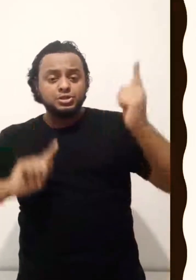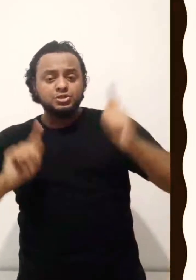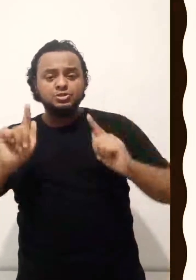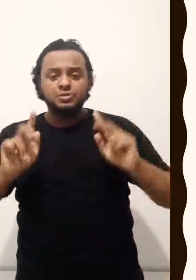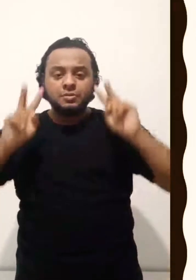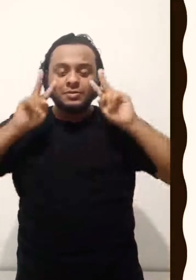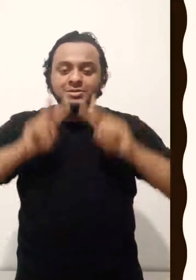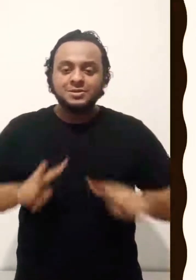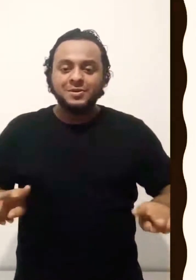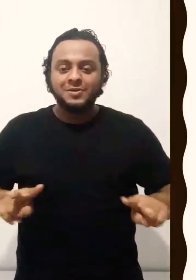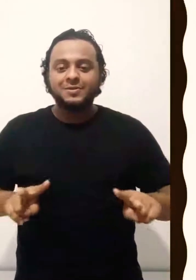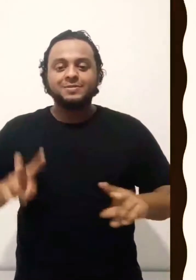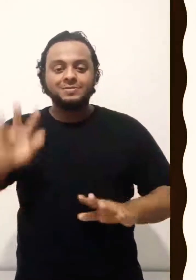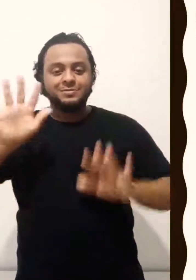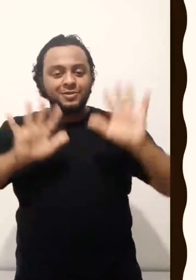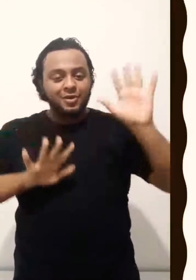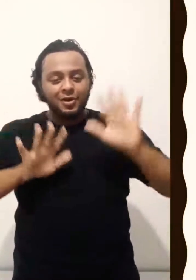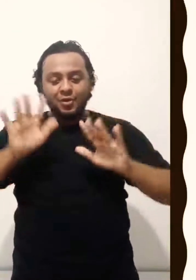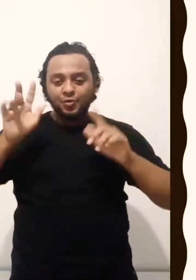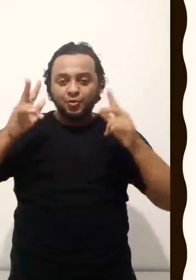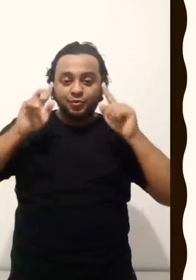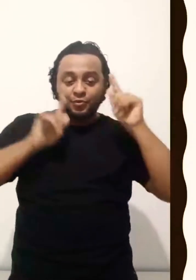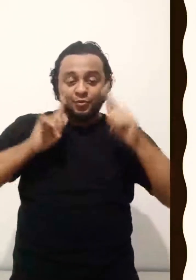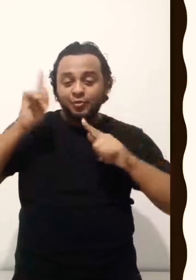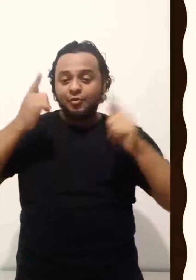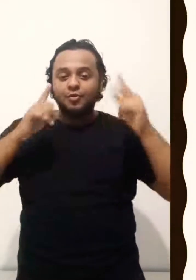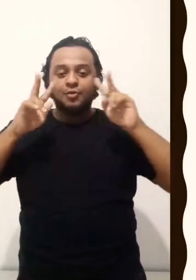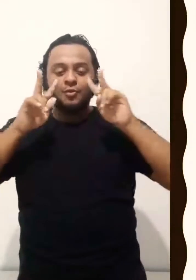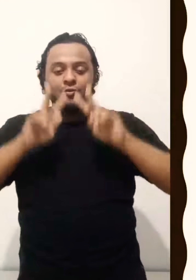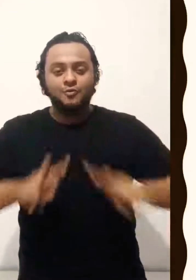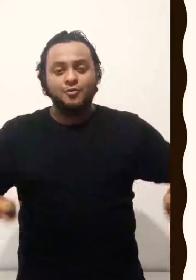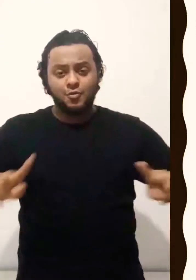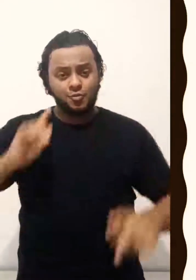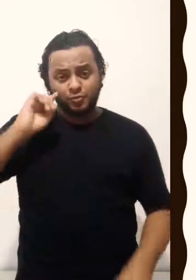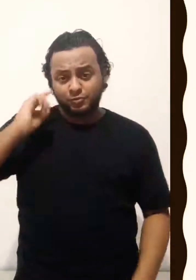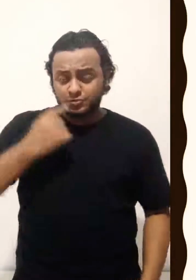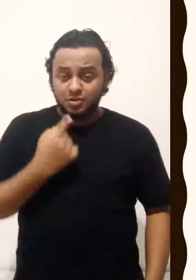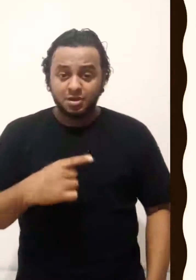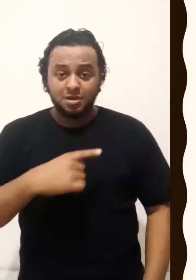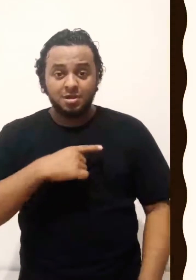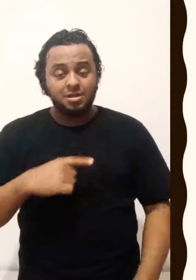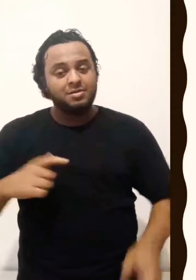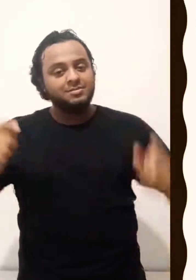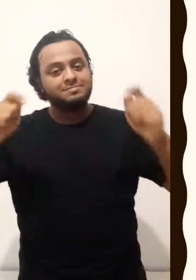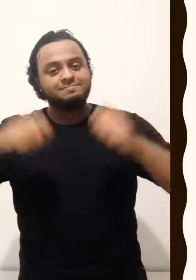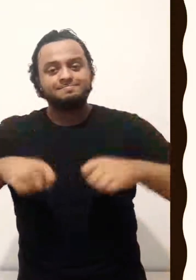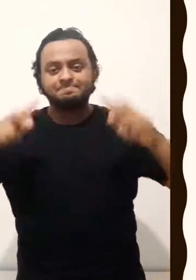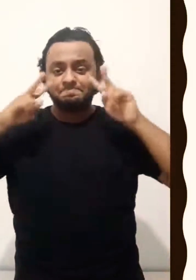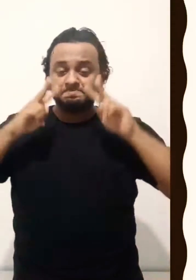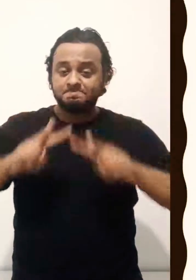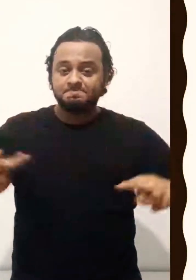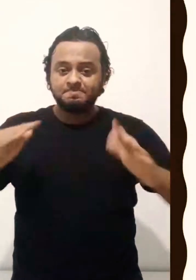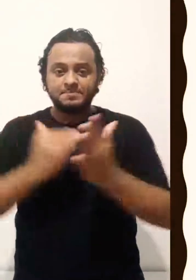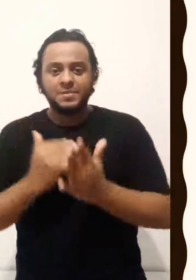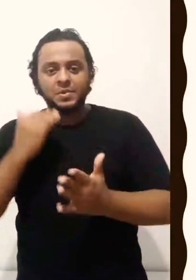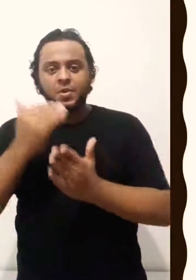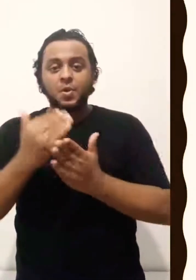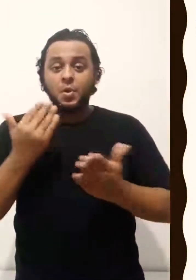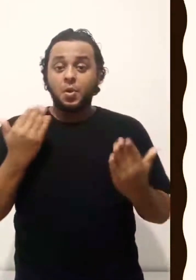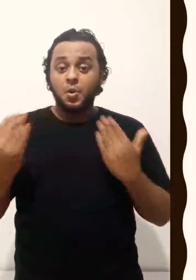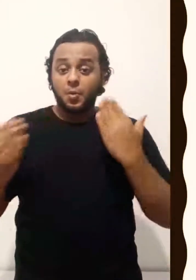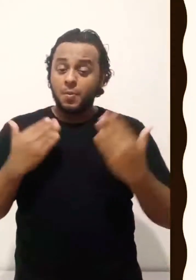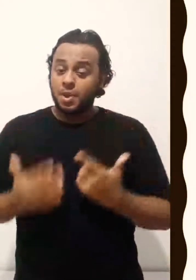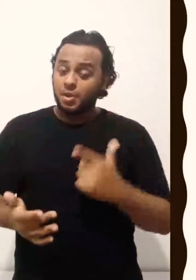Libras, ela é gesto visual. Então, isso faz com que o surdo tenha uma capacidade visual